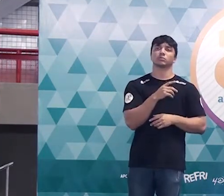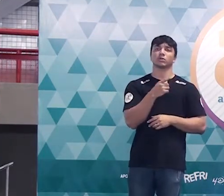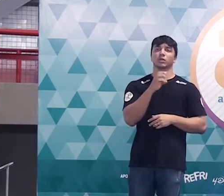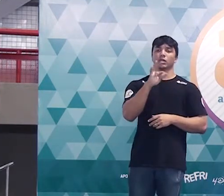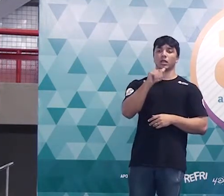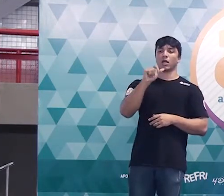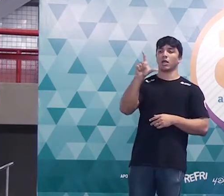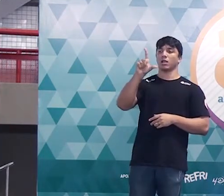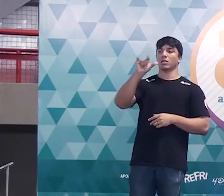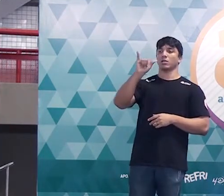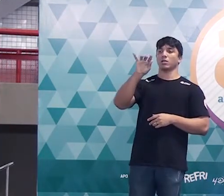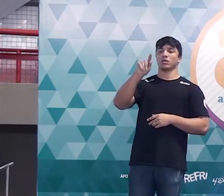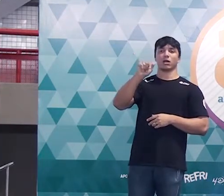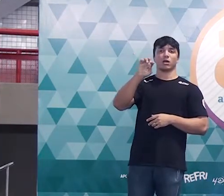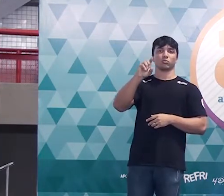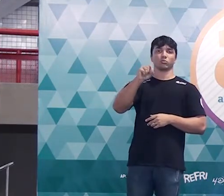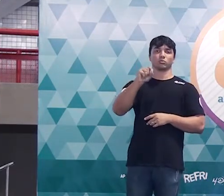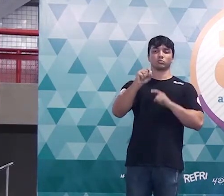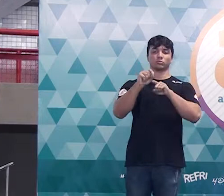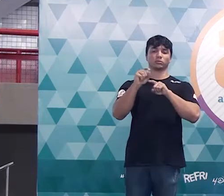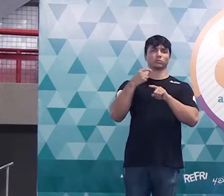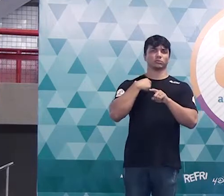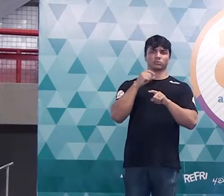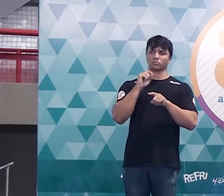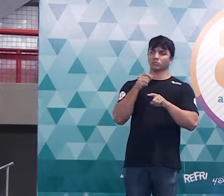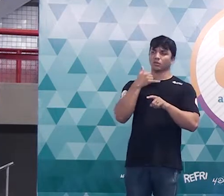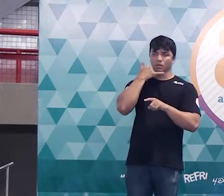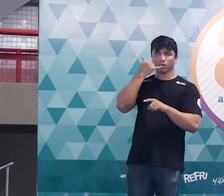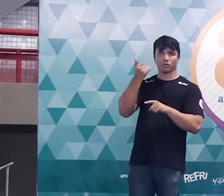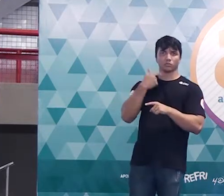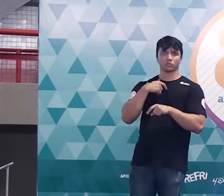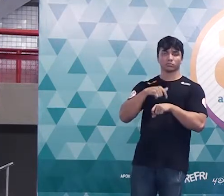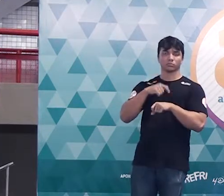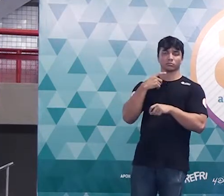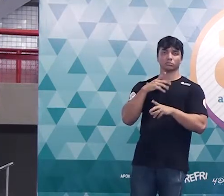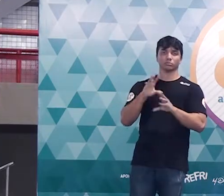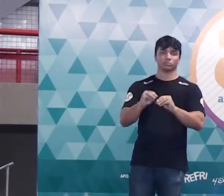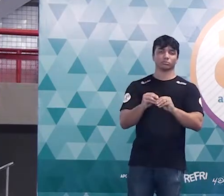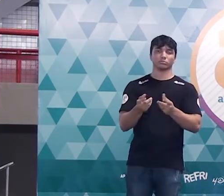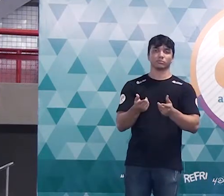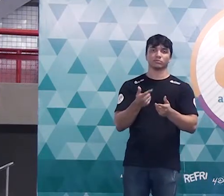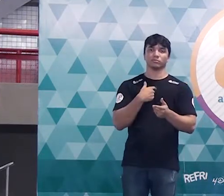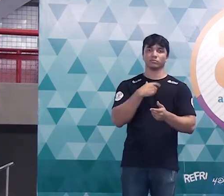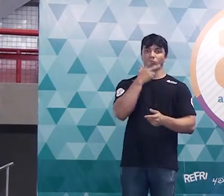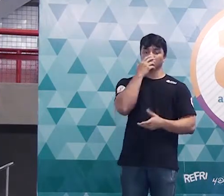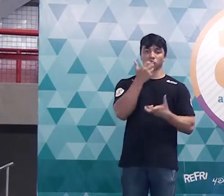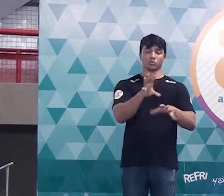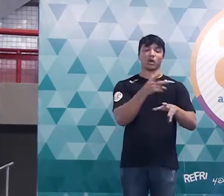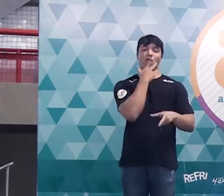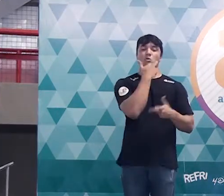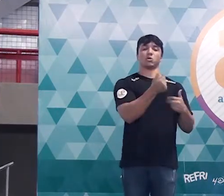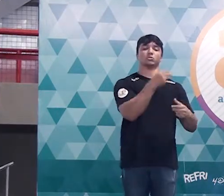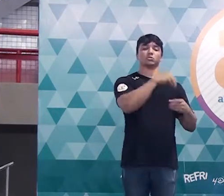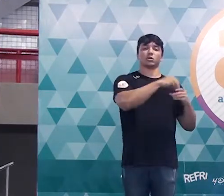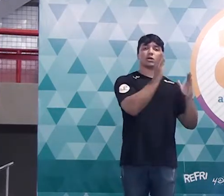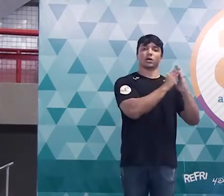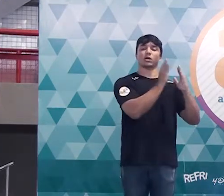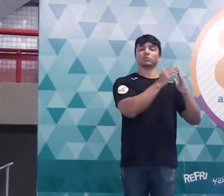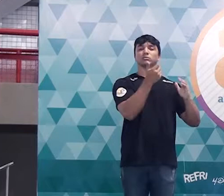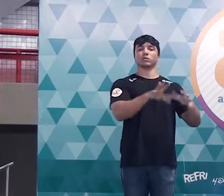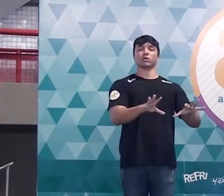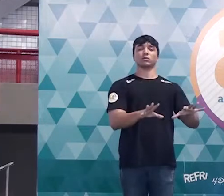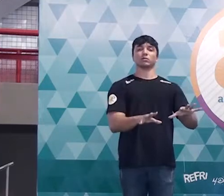ligado? Quando você diz o tá ligado, ele desliga você na mesma hora, né? Eu não quero essa linguagem aqui dentro de casa